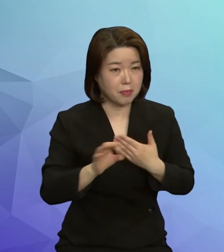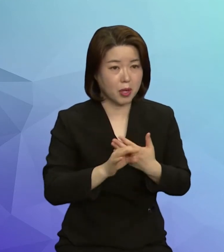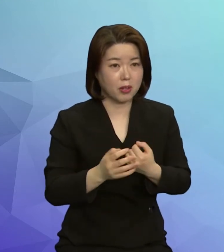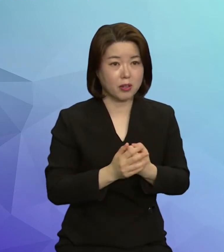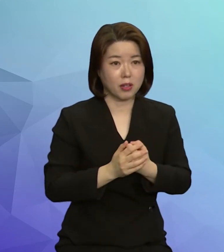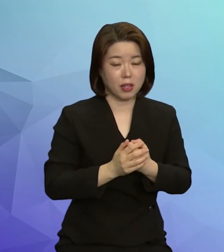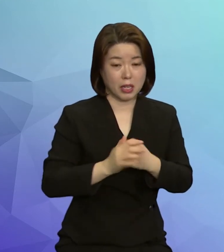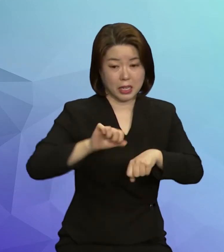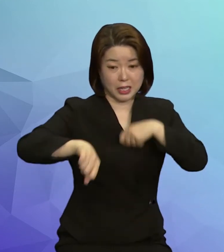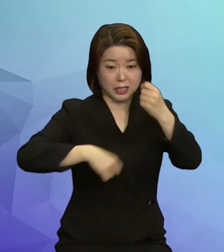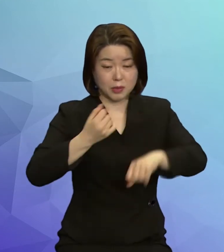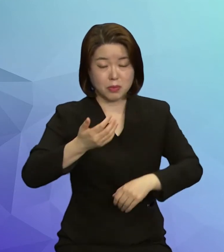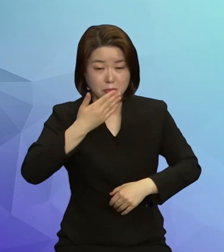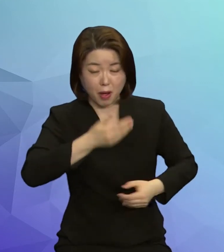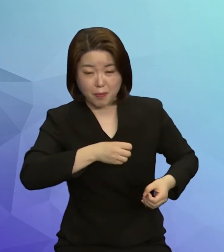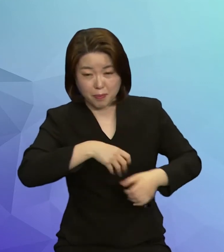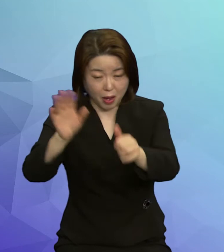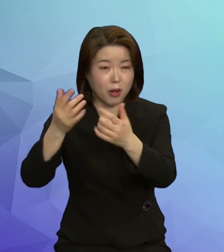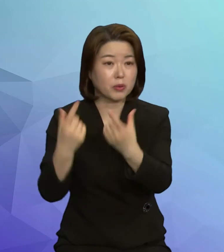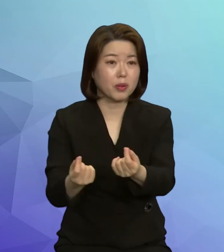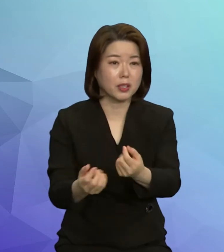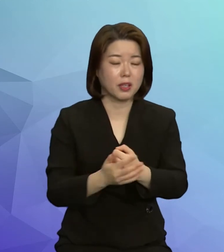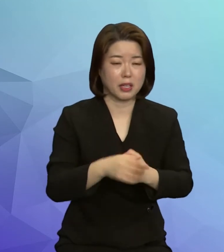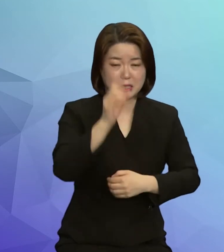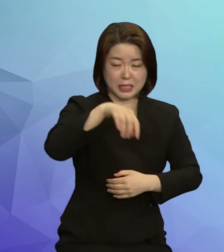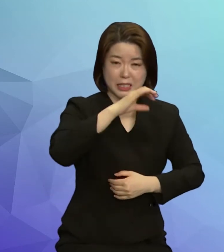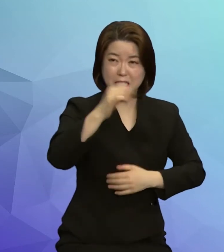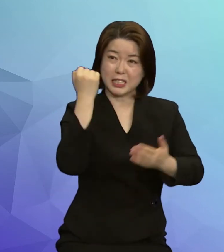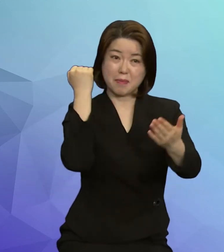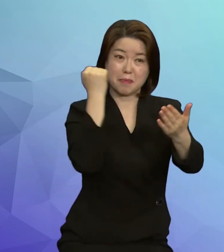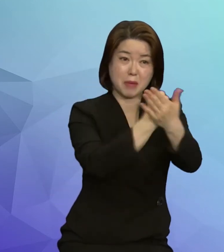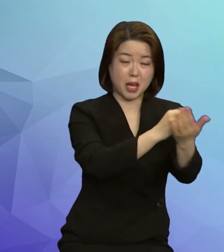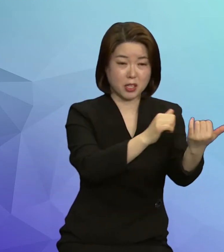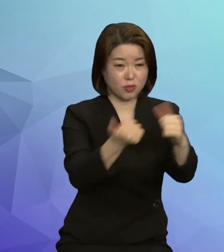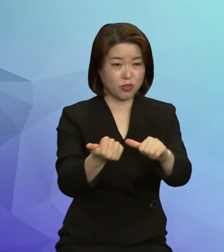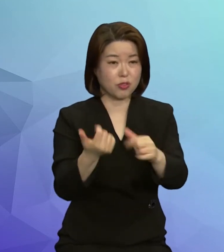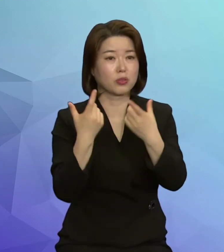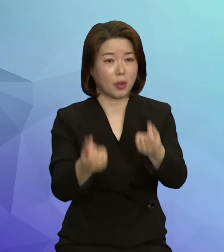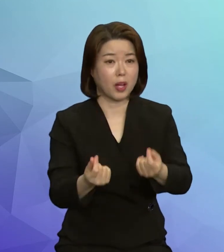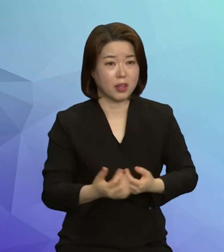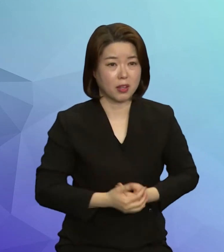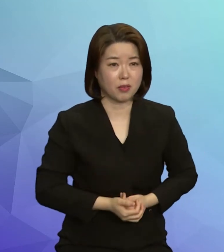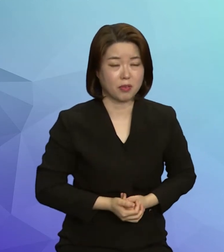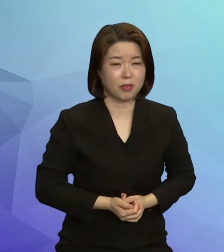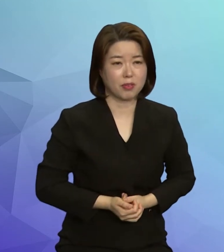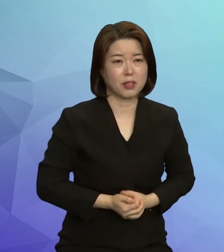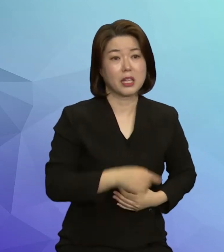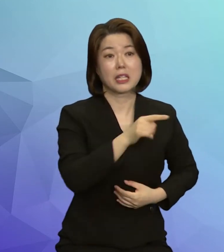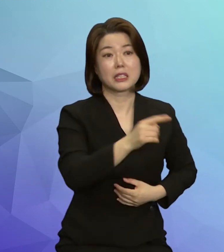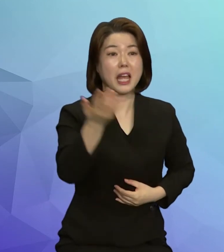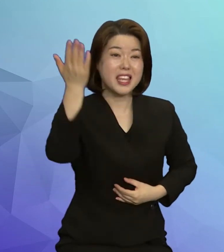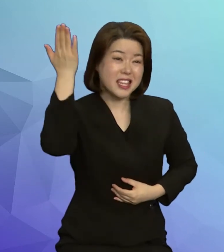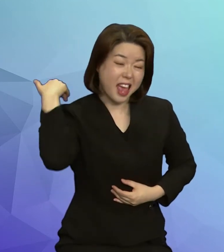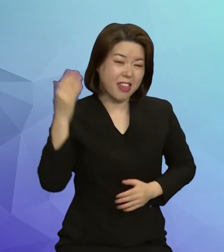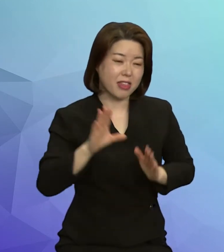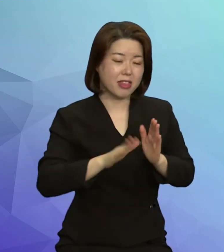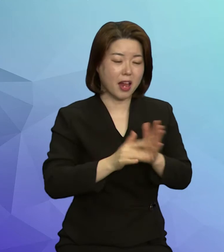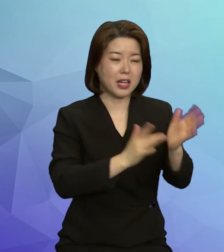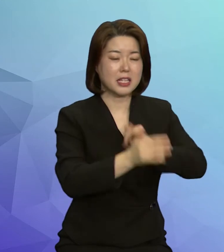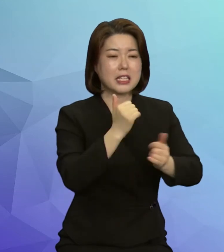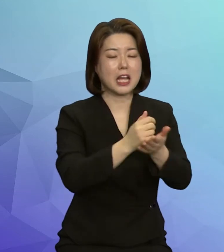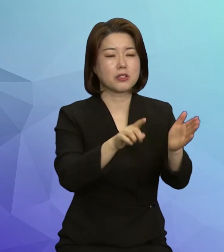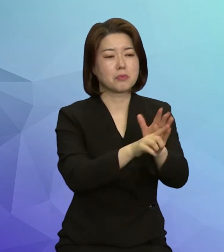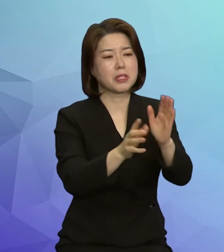짐승들 밥이 돼야 돼요. 십자가에 못 박혀 죽어야 돼요. 그게